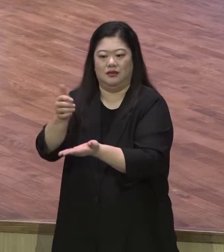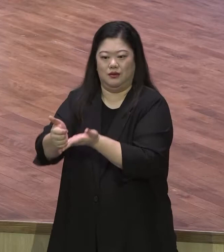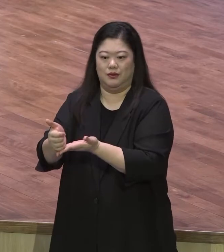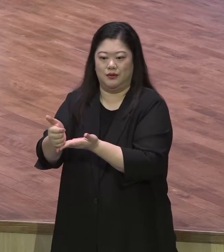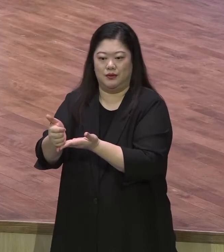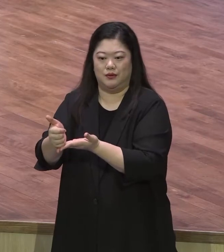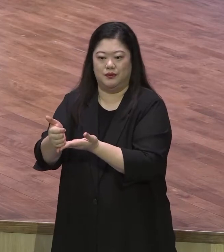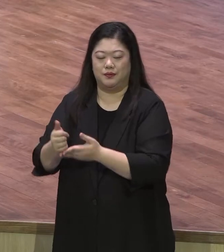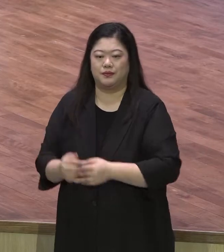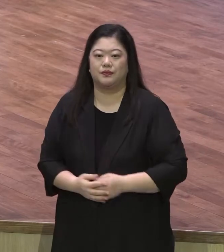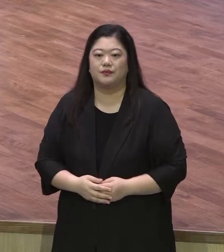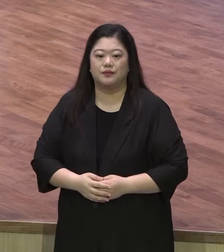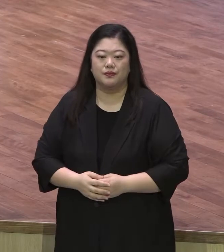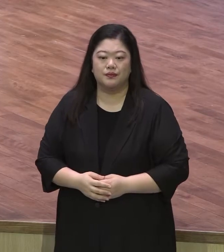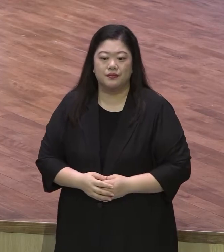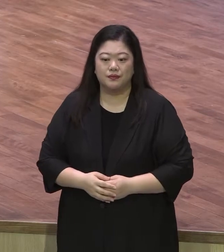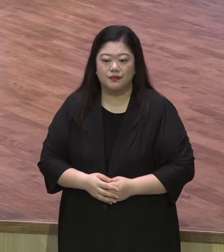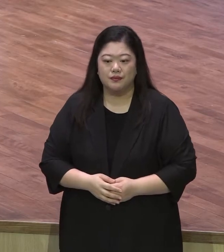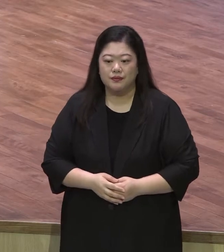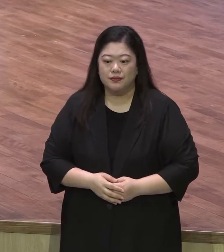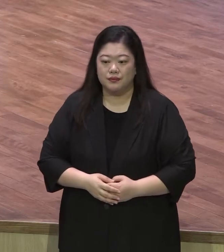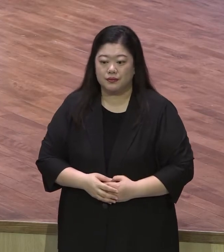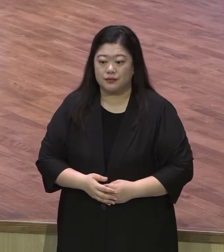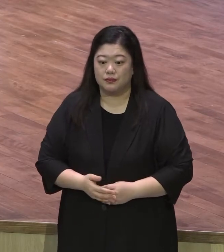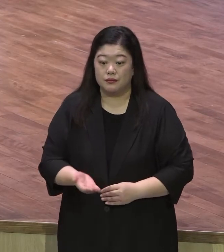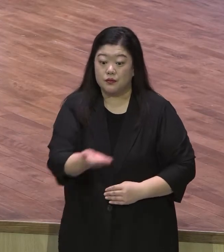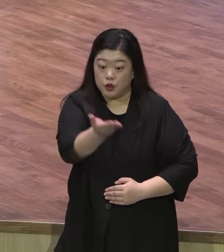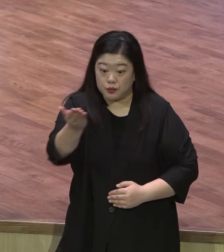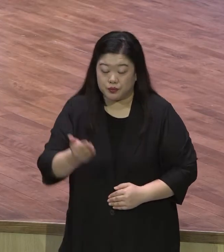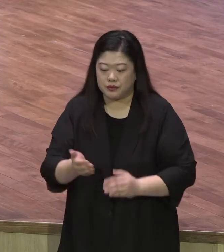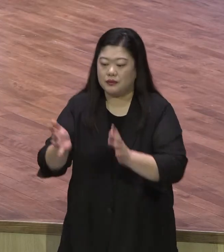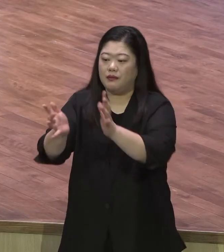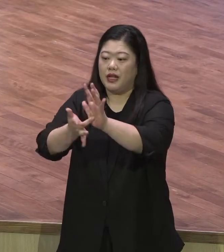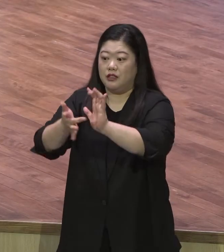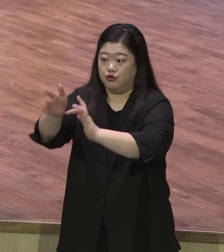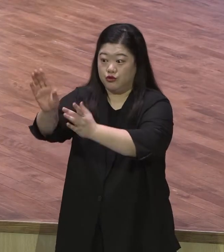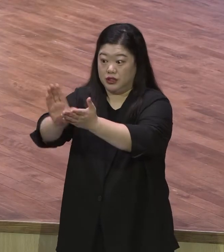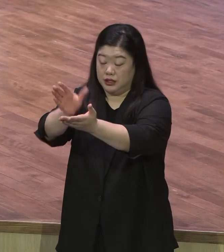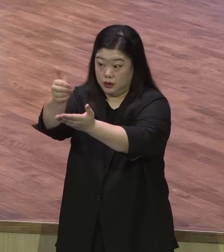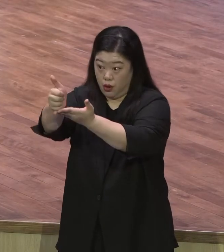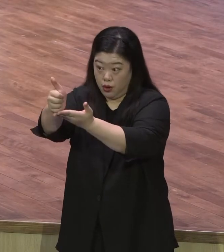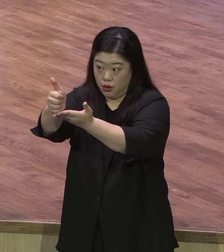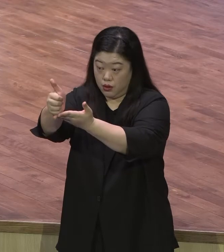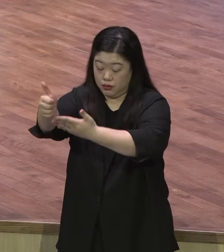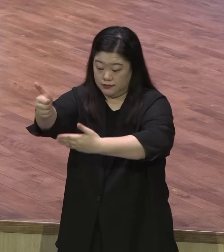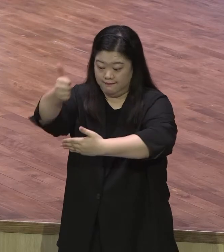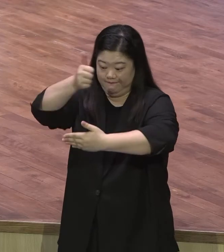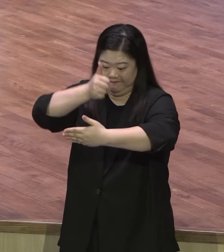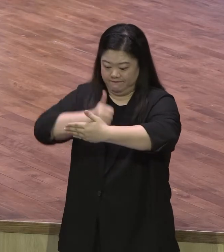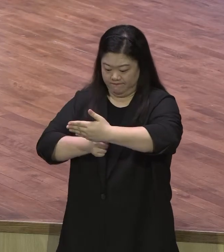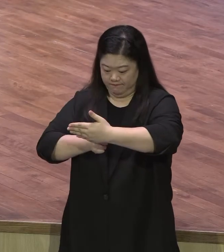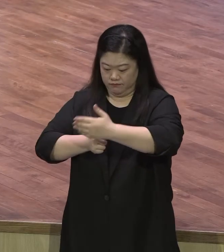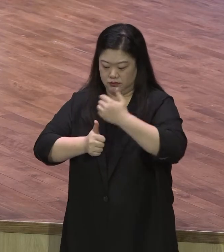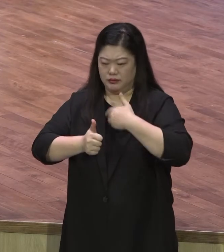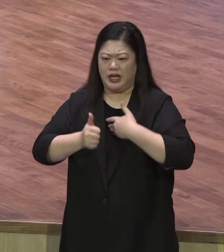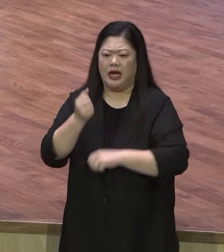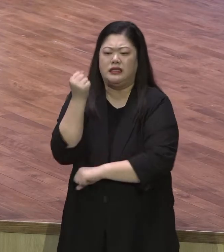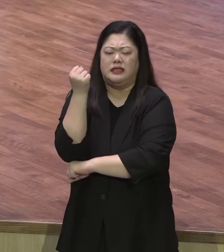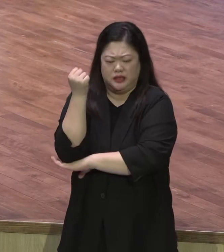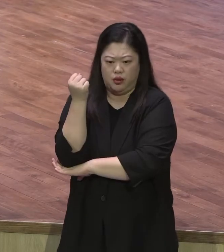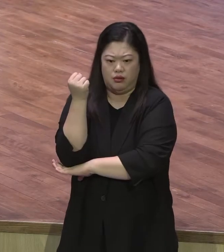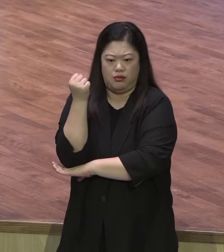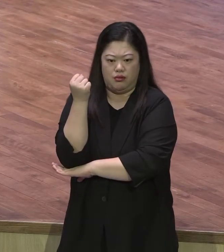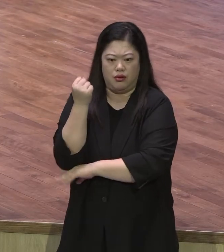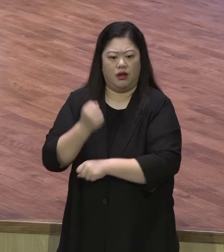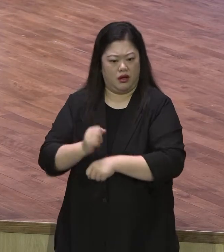바로 예수 그리스도가 우리 인생의 터 기초가 된다는 얘기 예수 그리스도가 우리